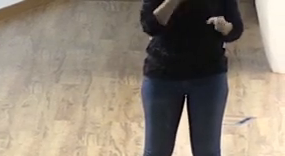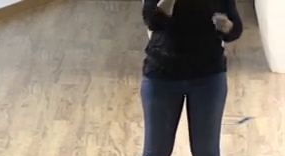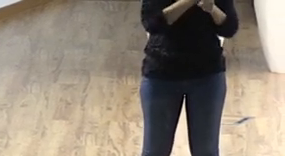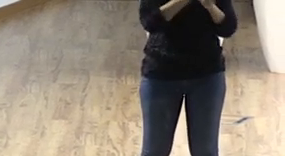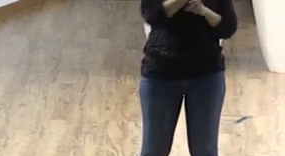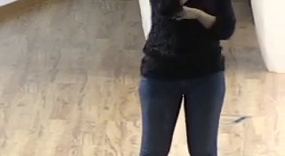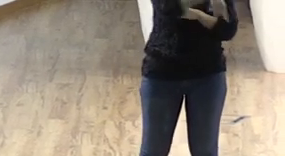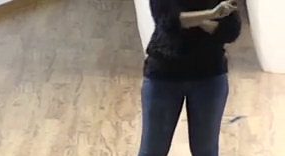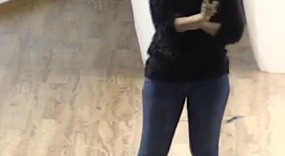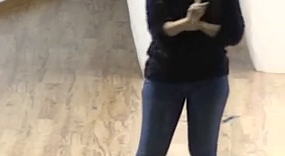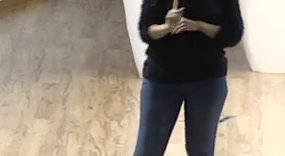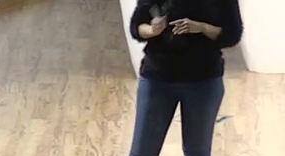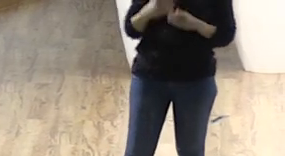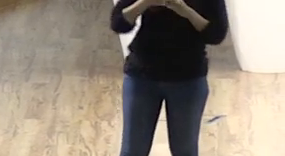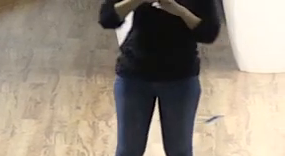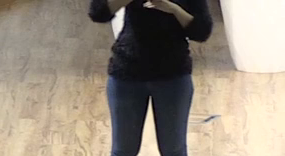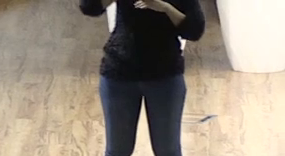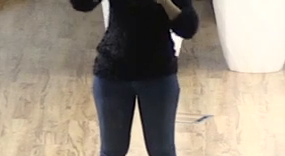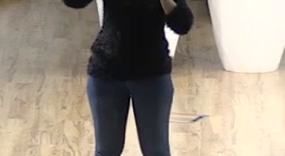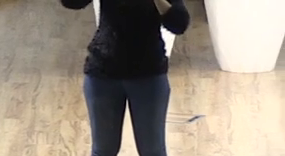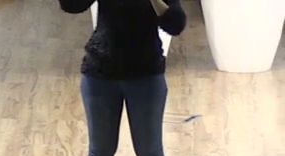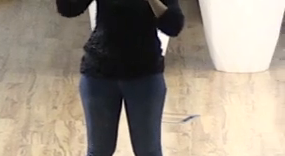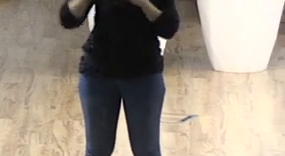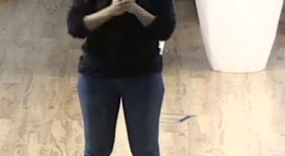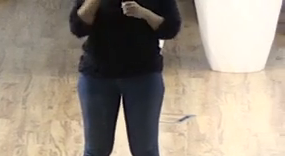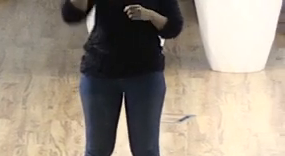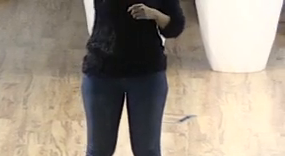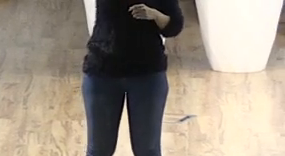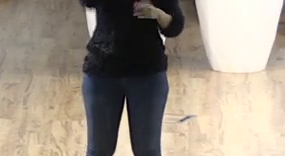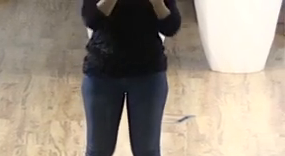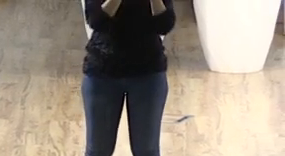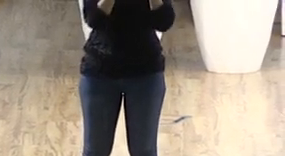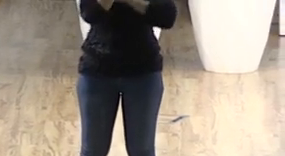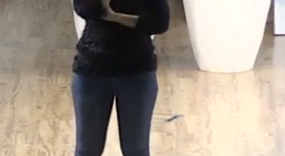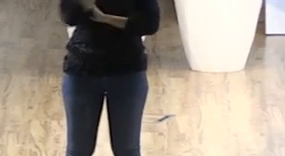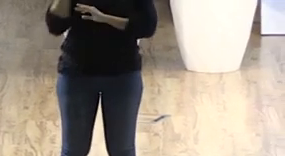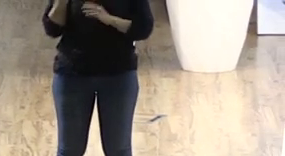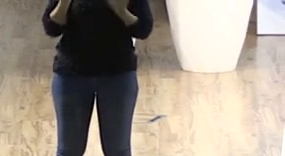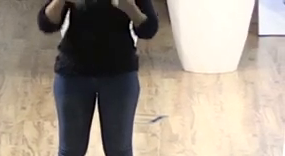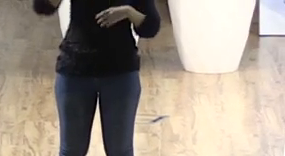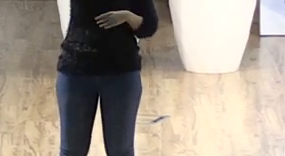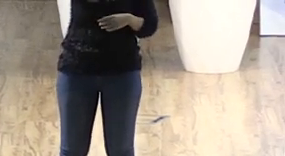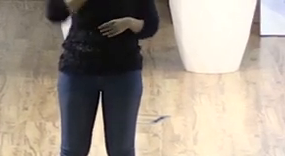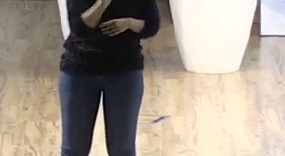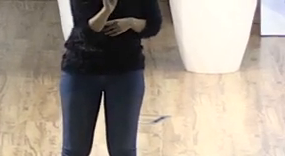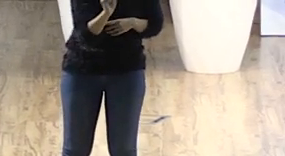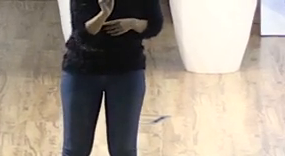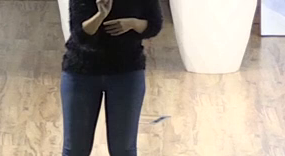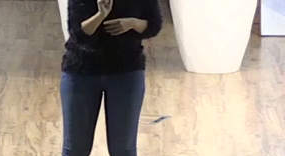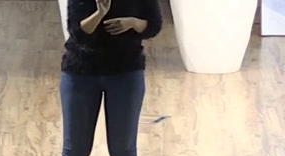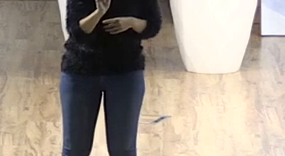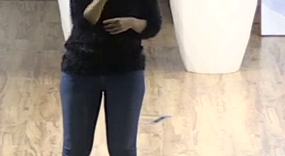trabajo, sino como algo que va más allá. Estamos transformando, ¿no? Queremos transformarlo. Pero no nosotros los que vamos a guiar,